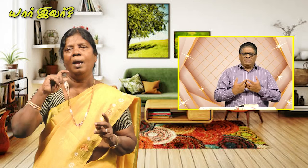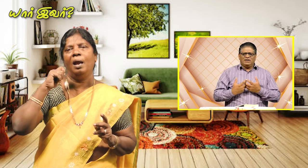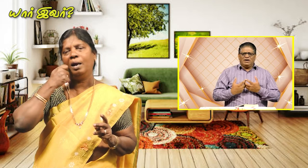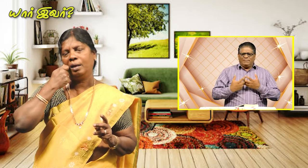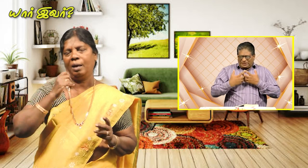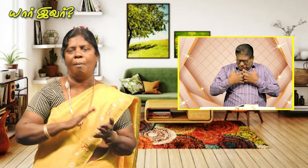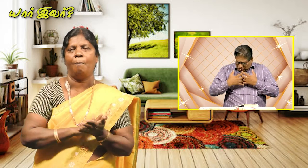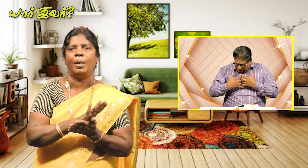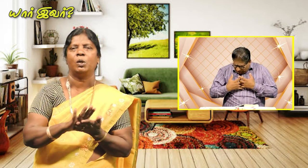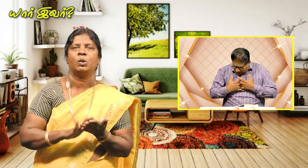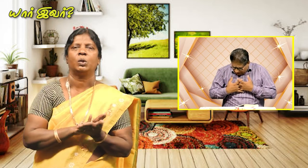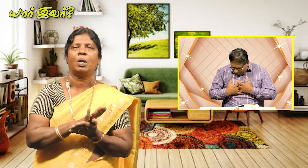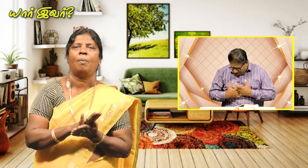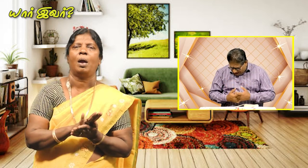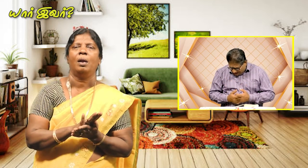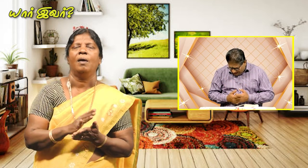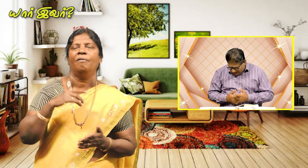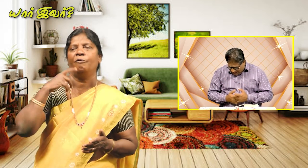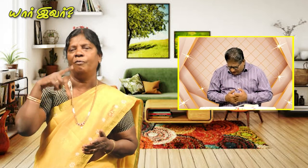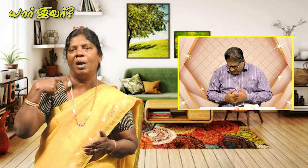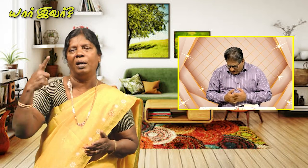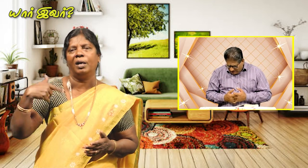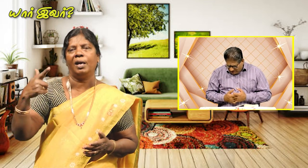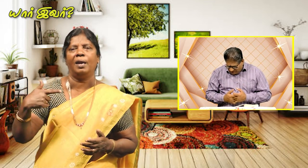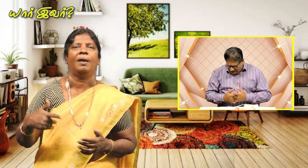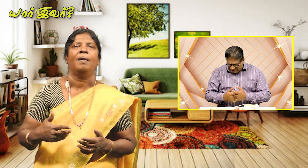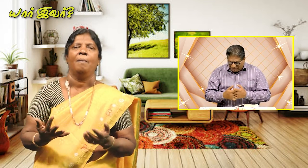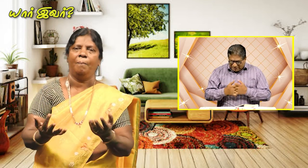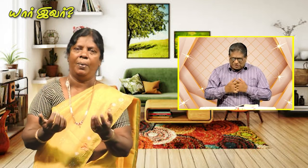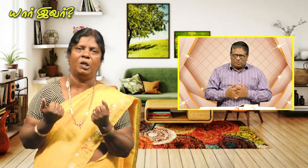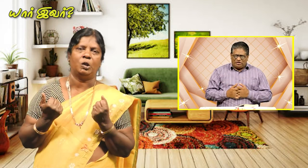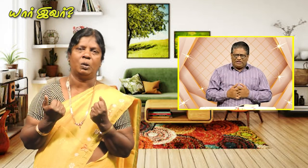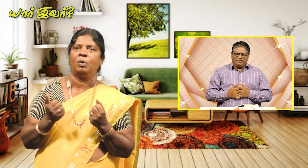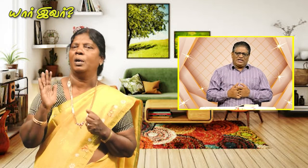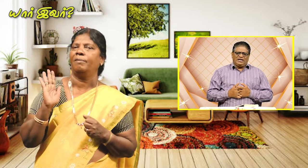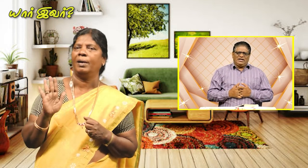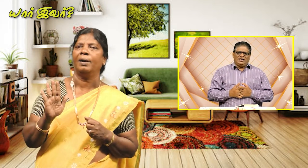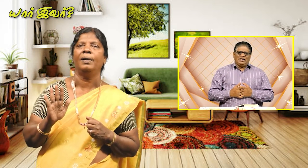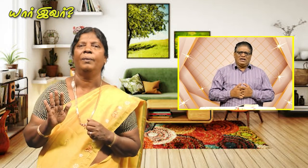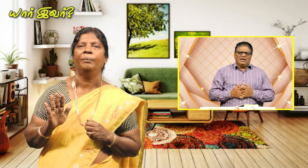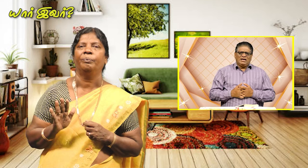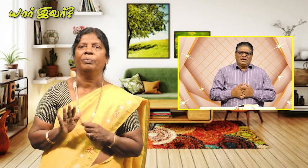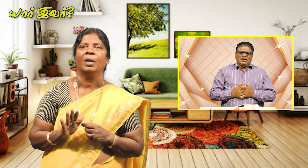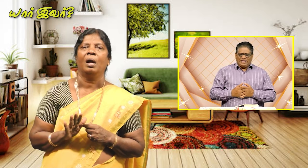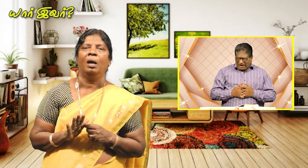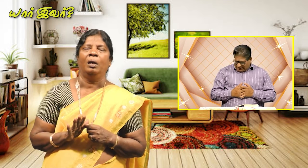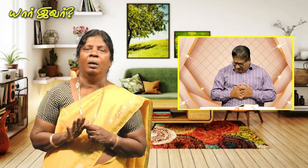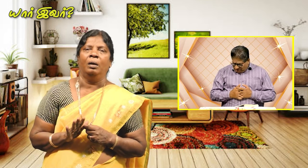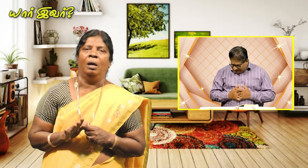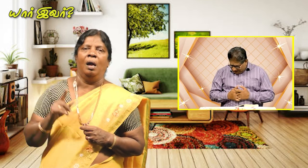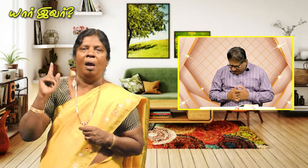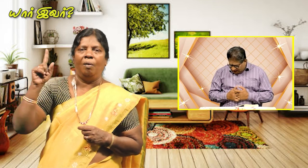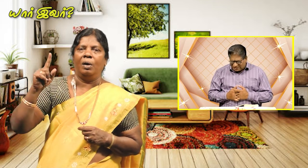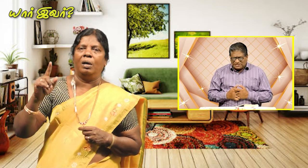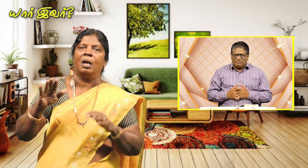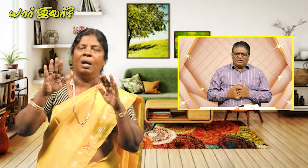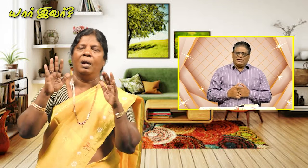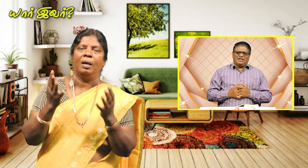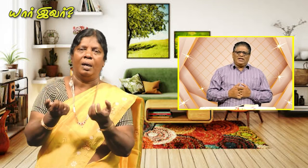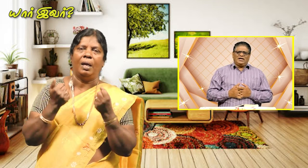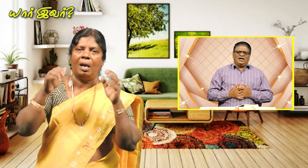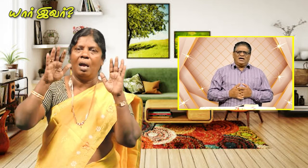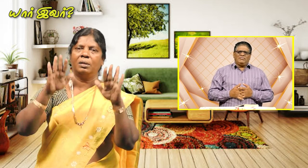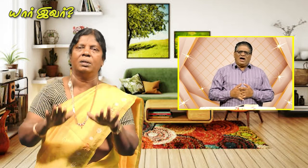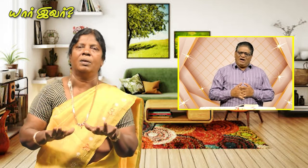அடைந்து பரிசுத்தமான வாழ்க்கையை பெற்றுக்கொண்டவர்கள் அவங்களுக்கு கிடைக்கிற